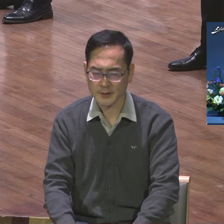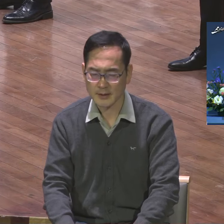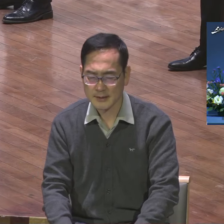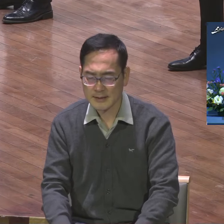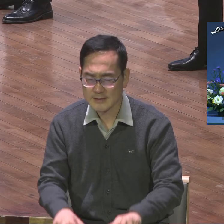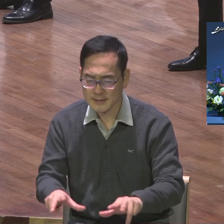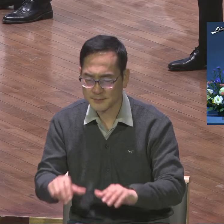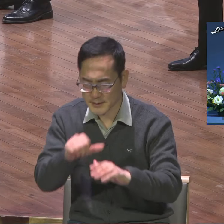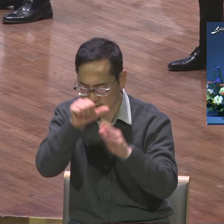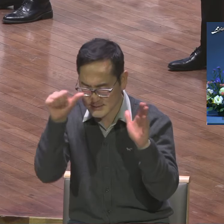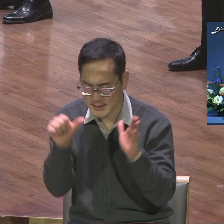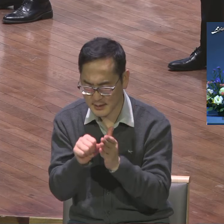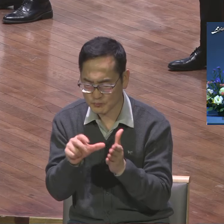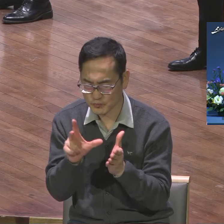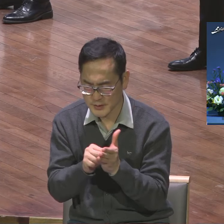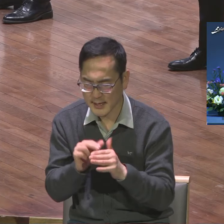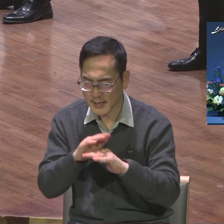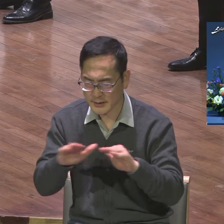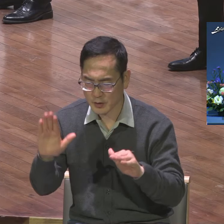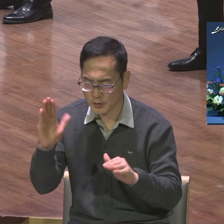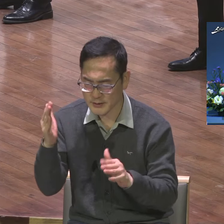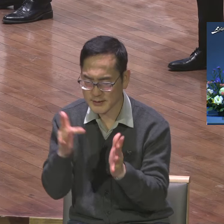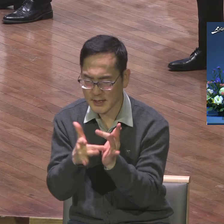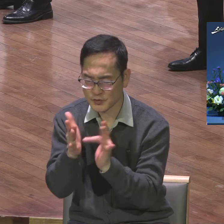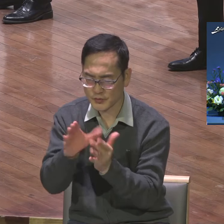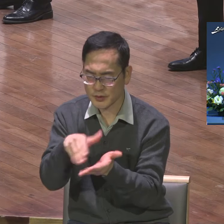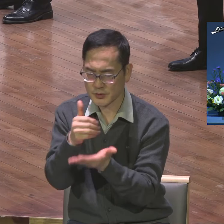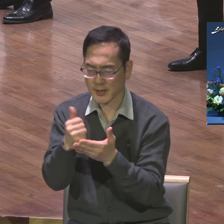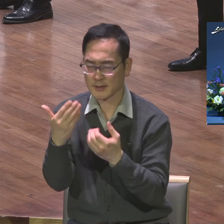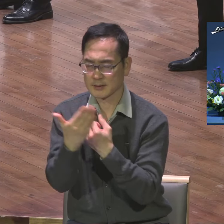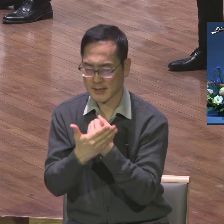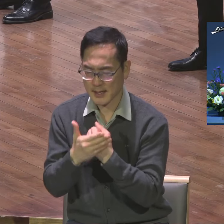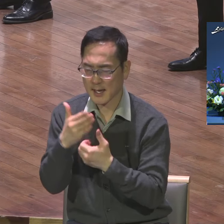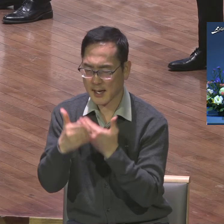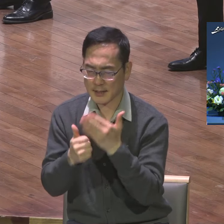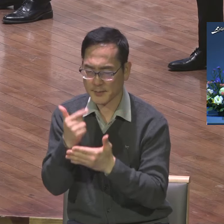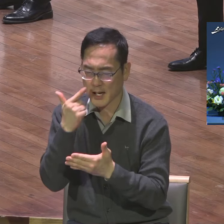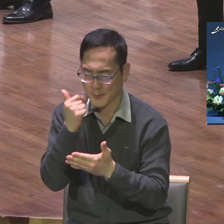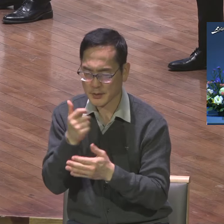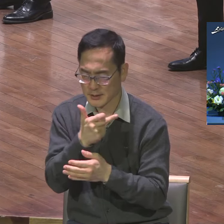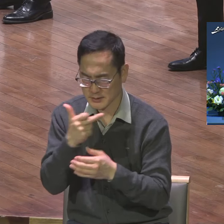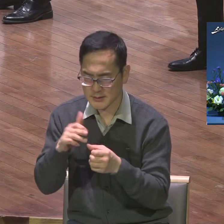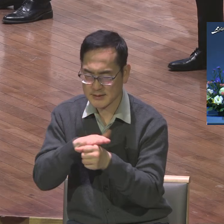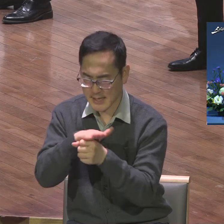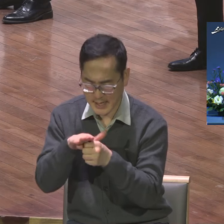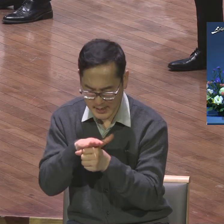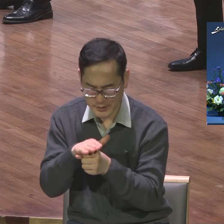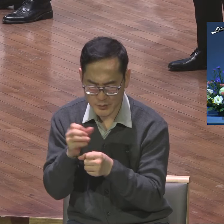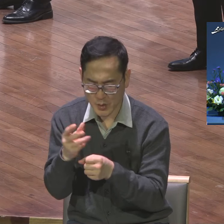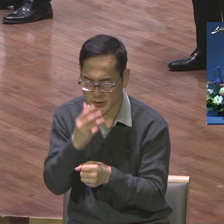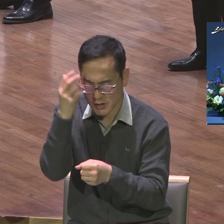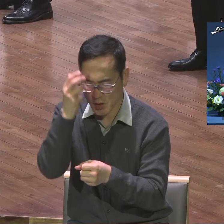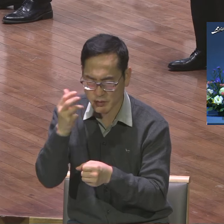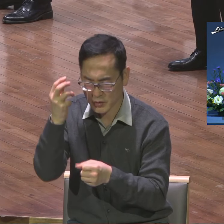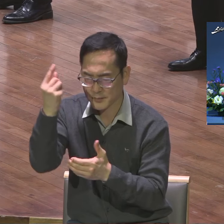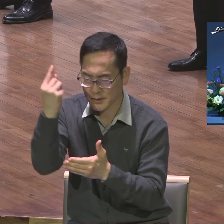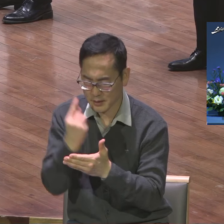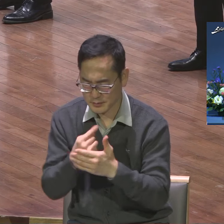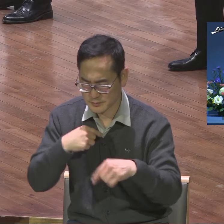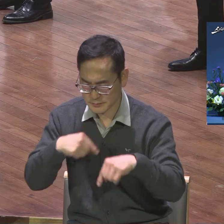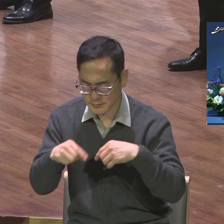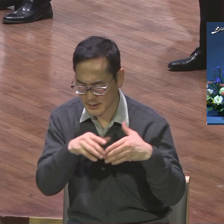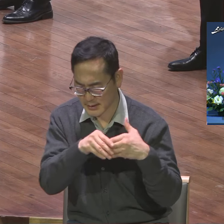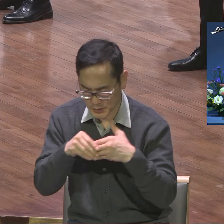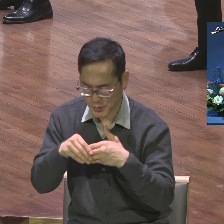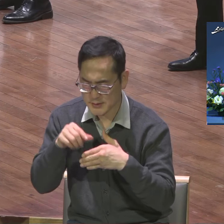지금은 인생 모든 문제의 해결자 되신 예수 그리스도의 은혜와 하나님의 크신 사랑하심과 성령님의 내주인도 역사